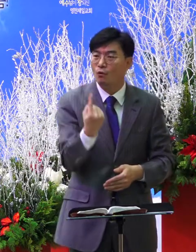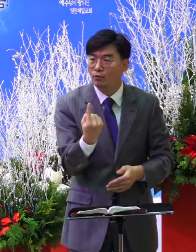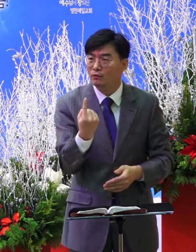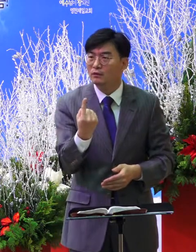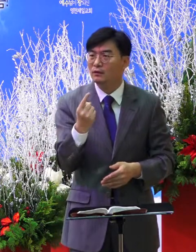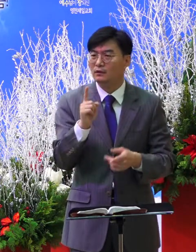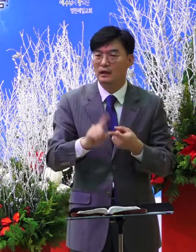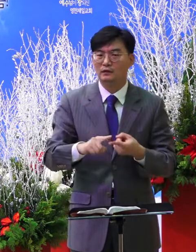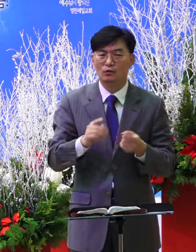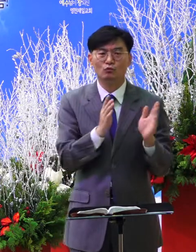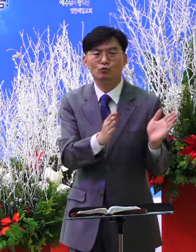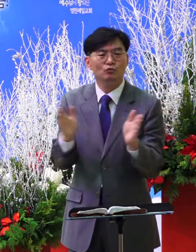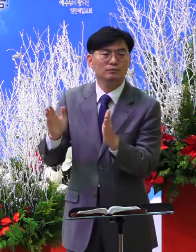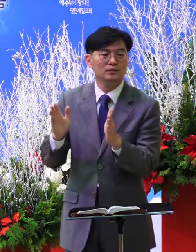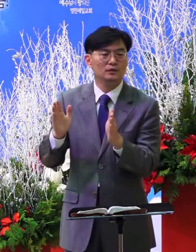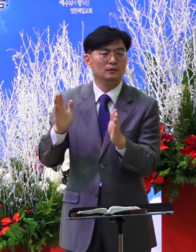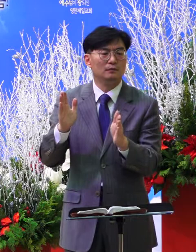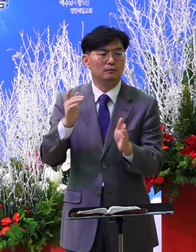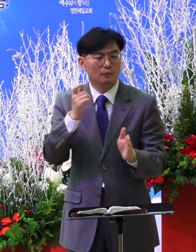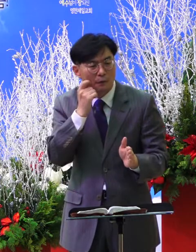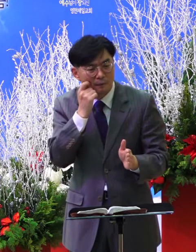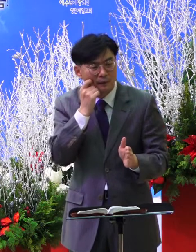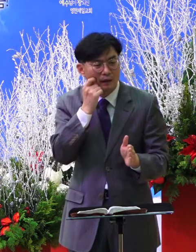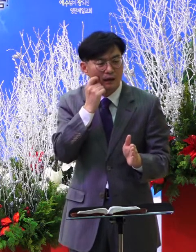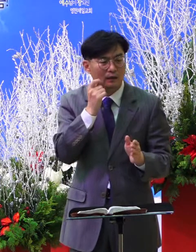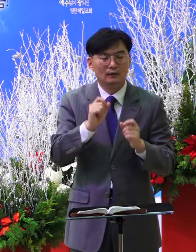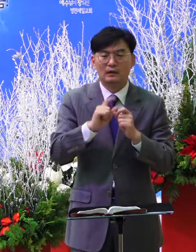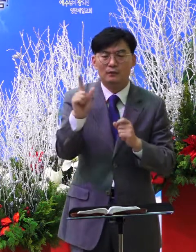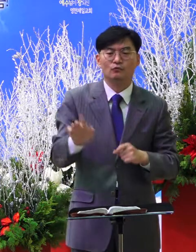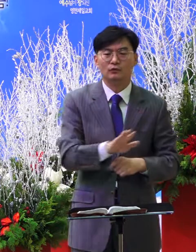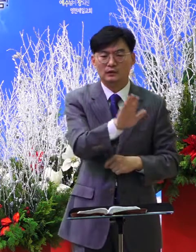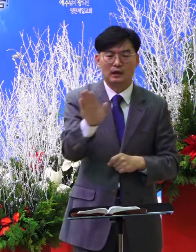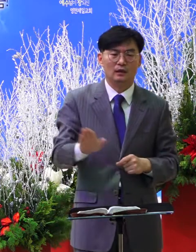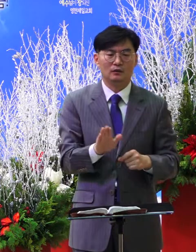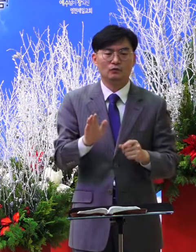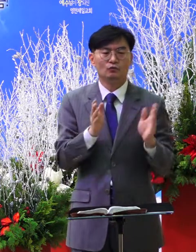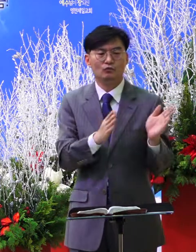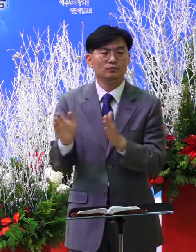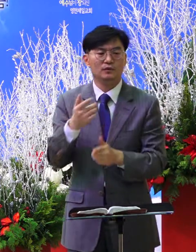채 살고 있다 하는 것입니다. 그래서 예수님이